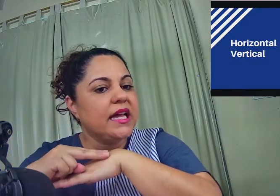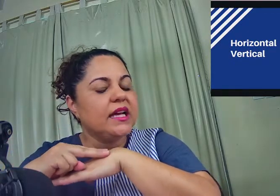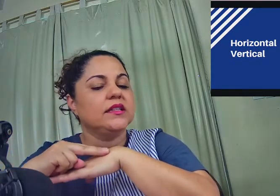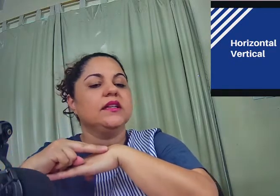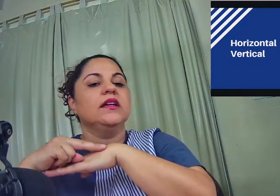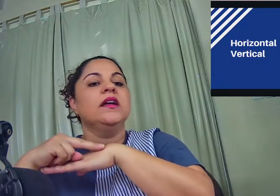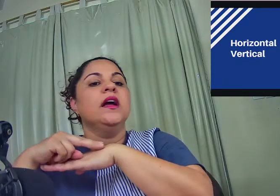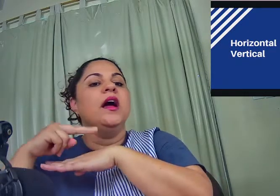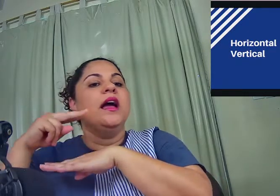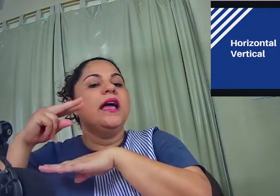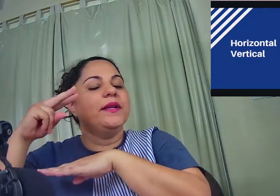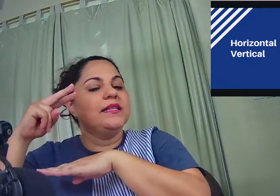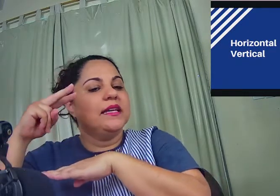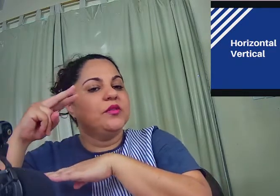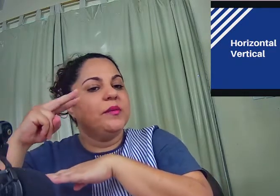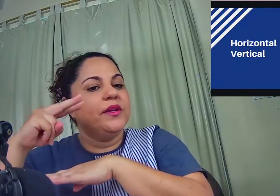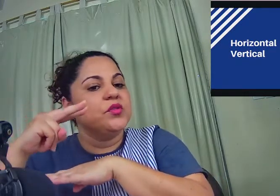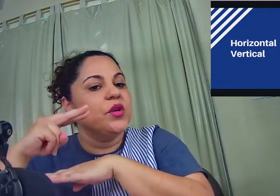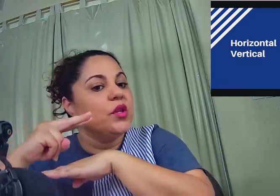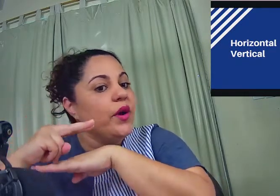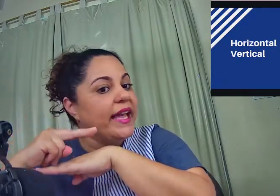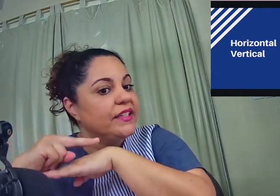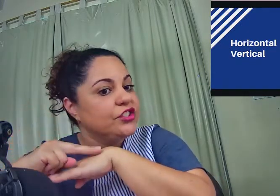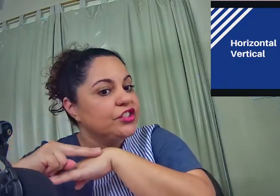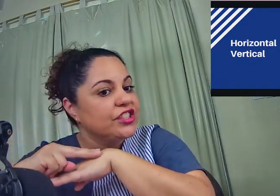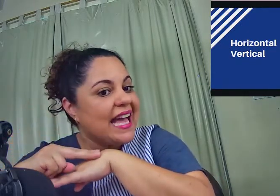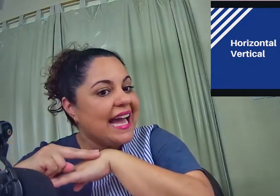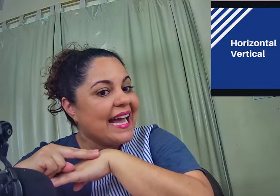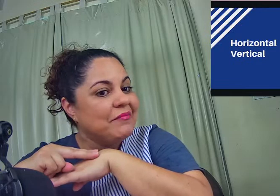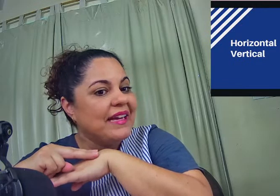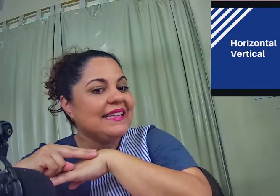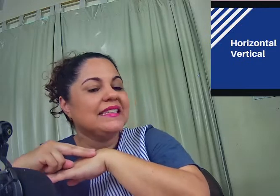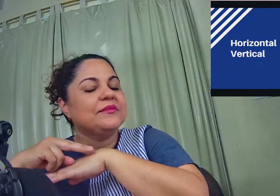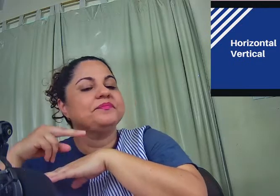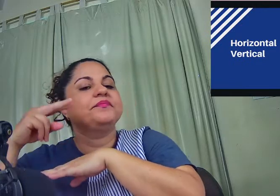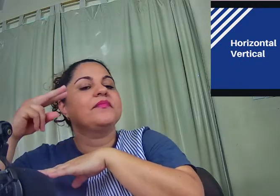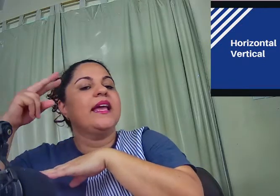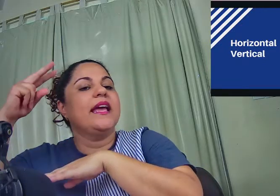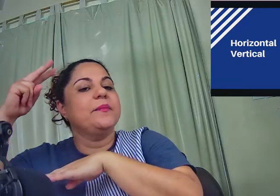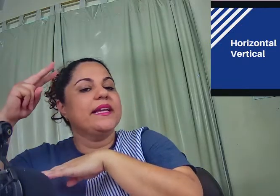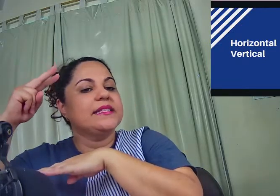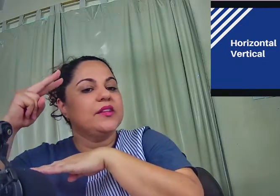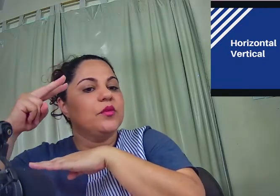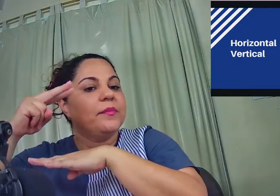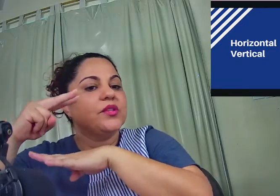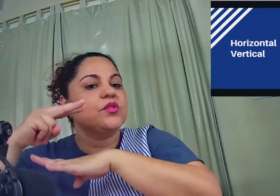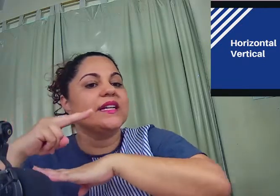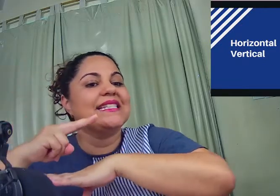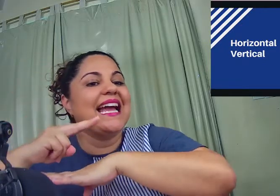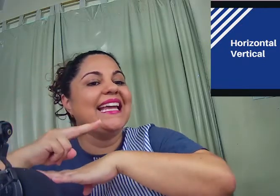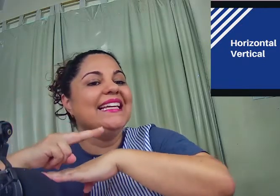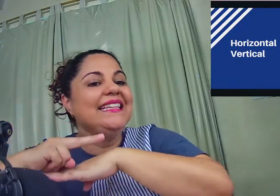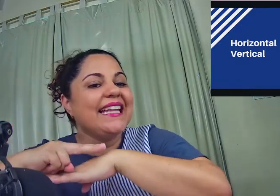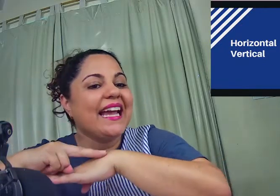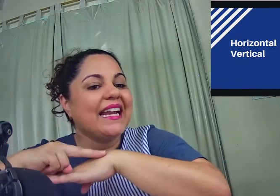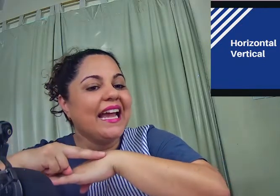deitada. Representa uma pessoa doente, acamada. Representa uma pessoa que está internada